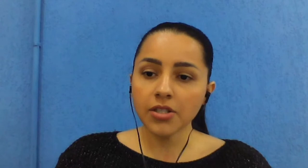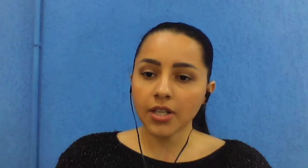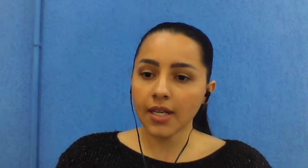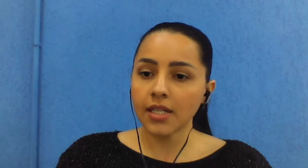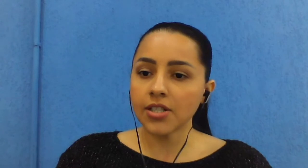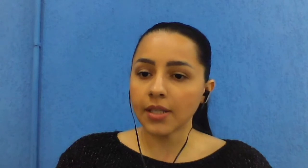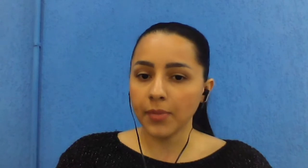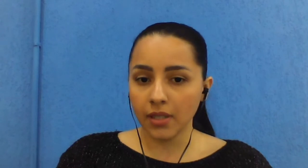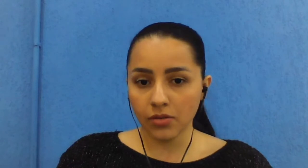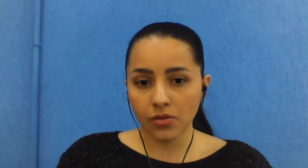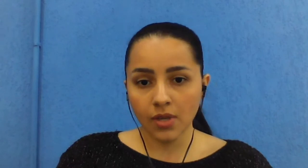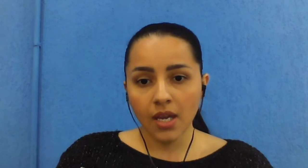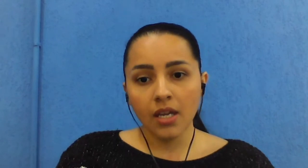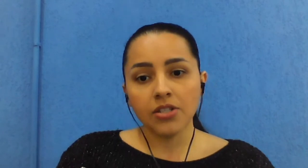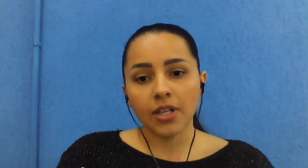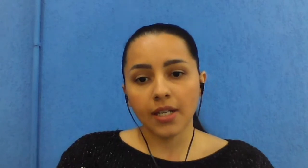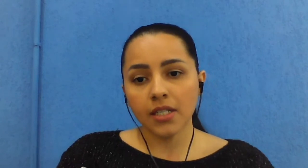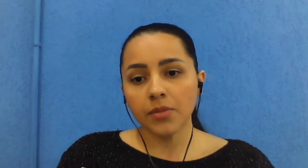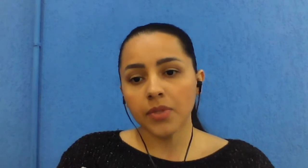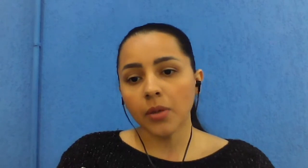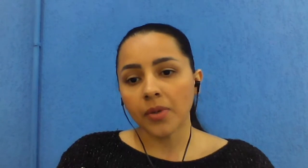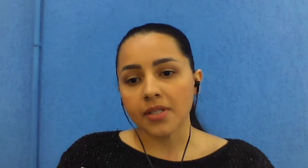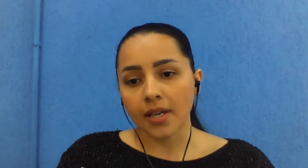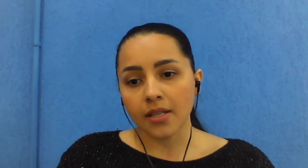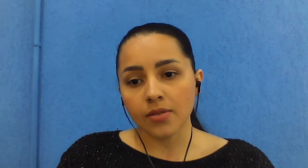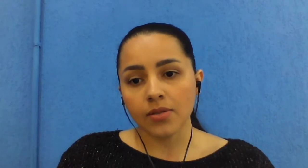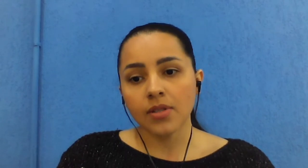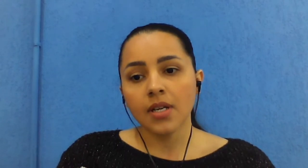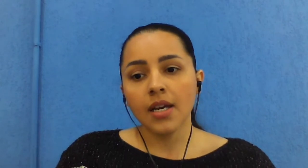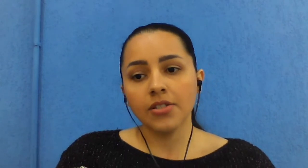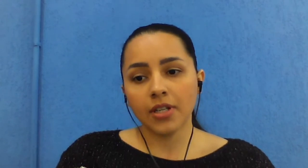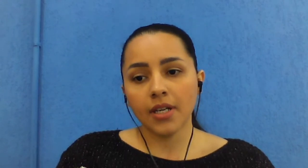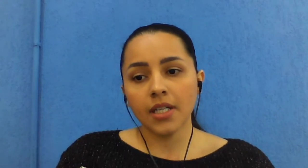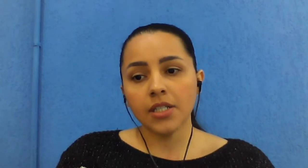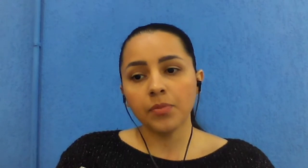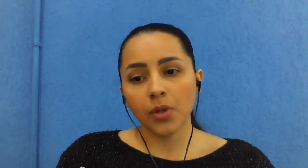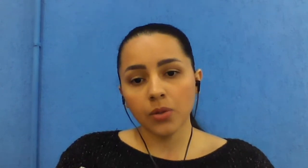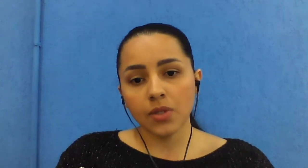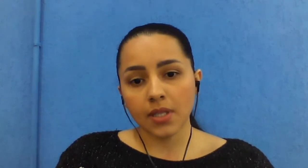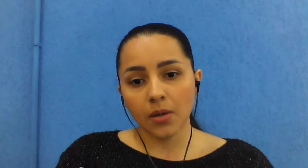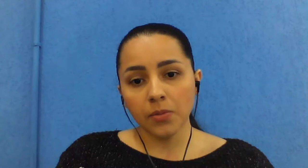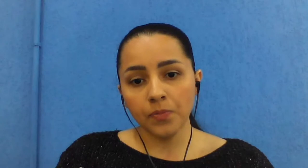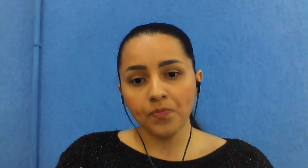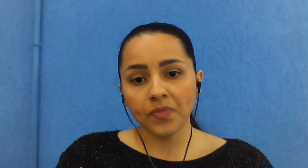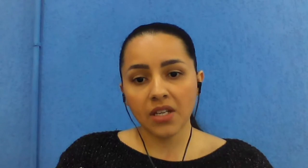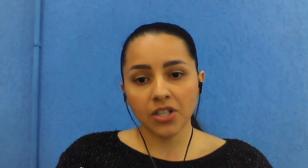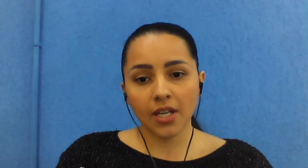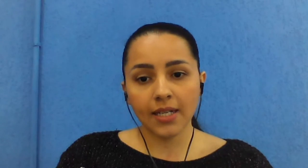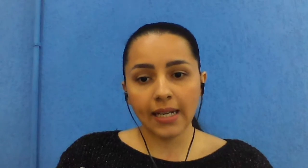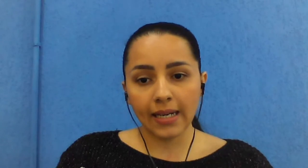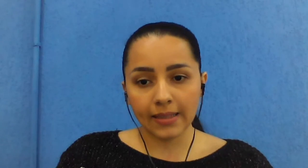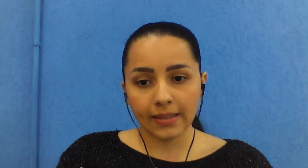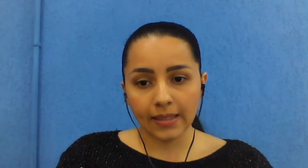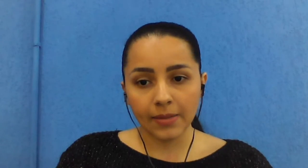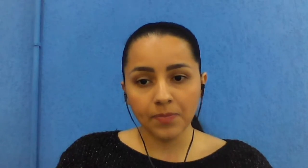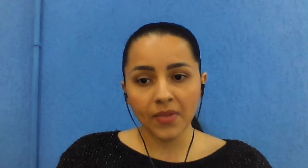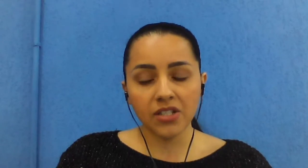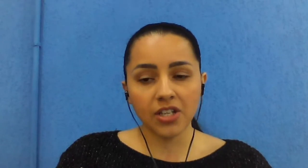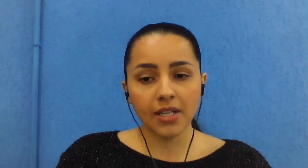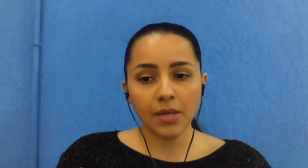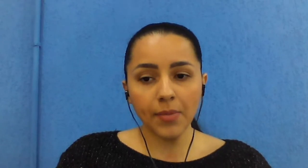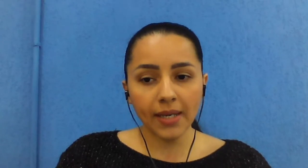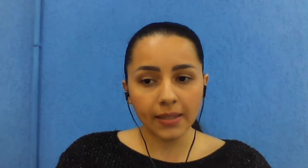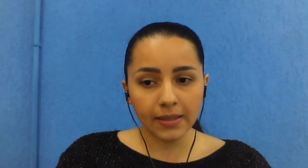Civil, Engenharia de Alimentos, Engenharia de Bioprocessos, Engenharia de Produção, Engenharia